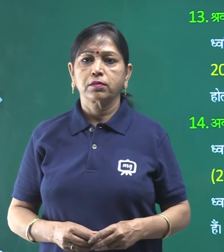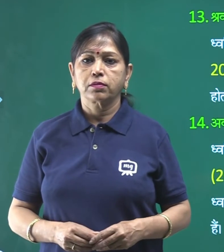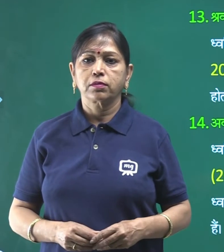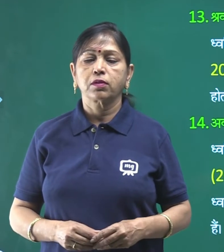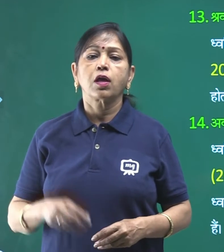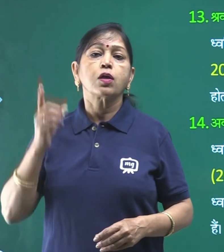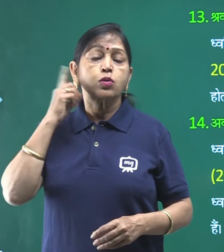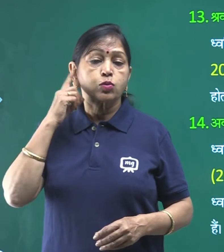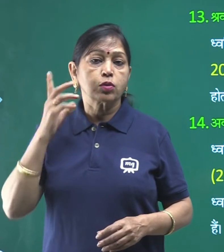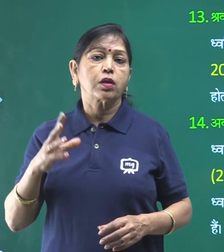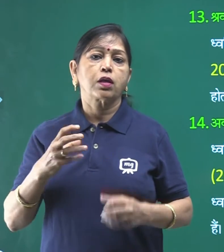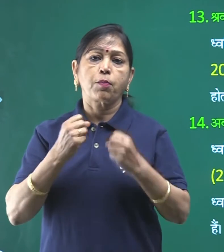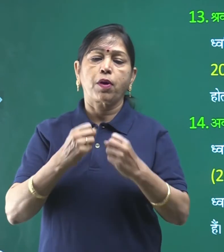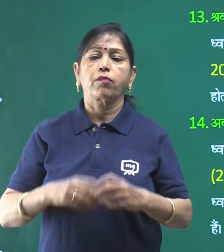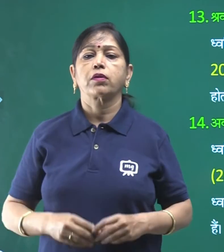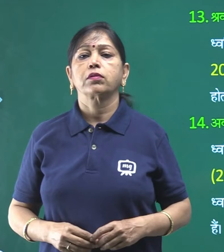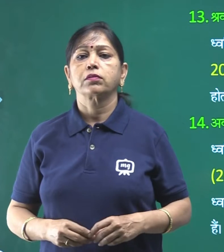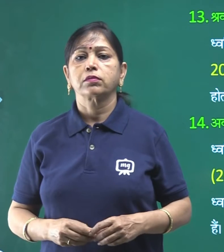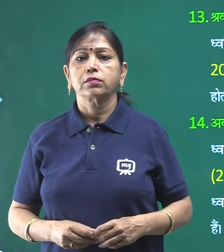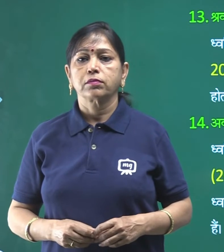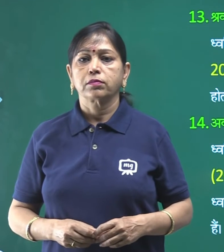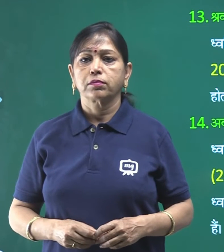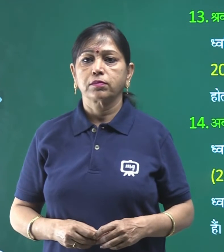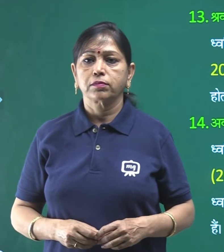श्रव्यता का प्रयास,